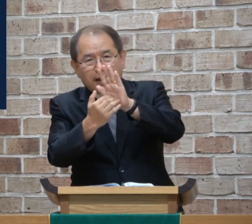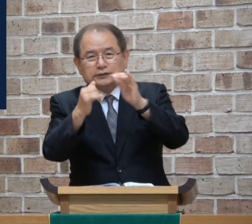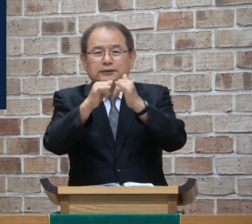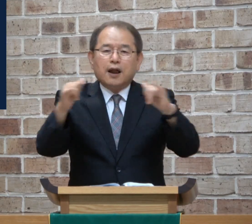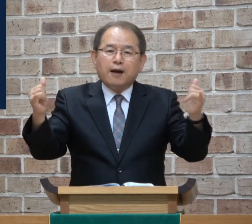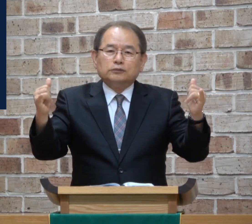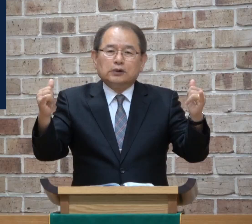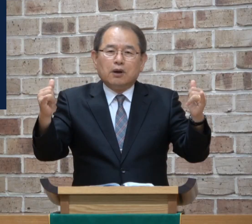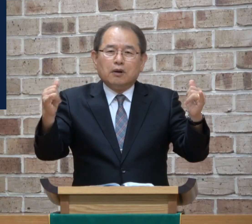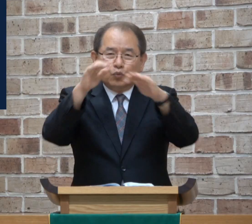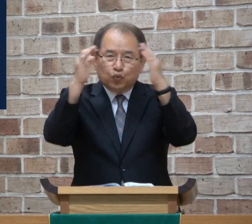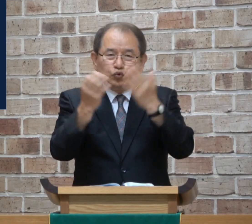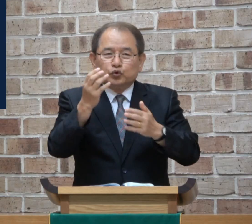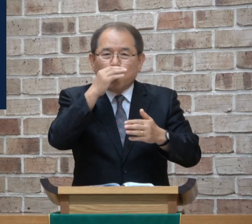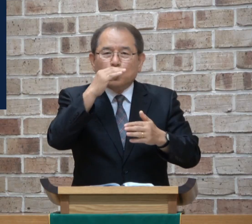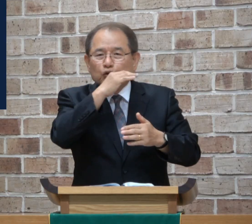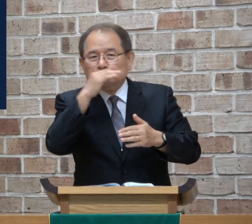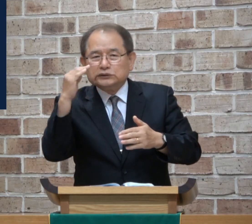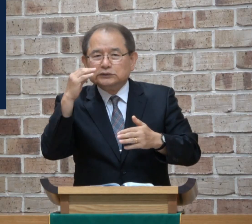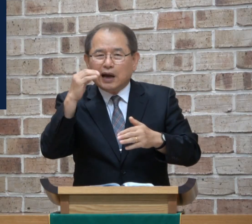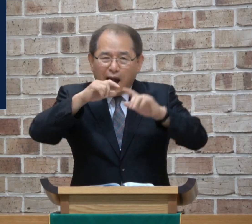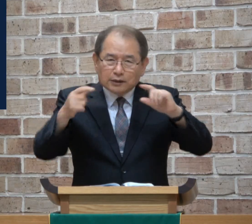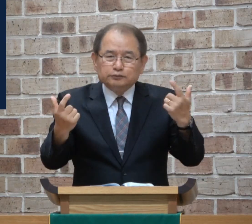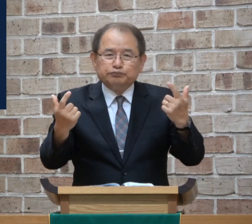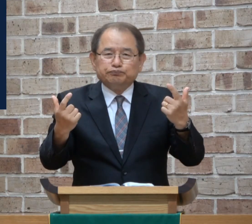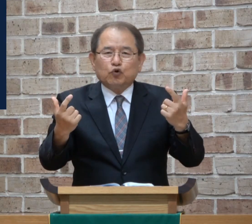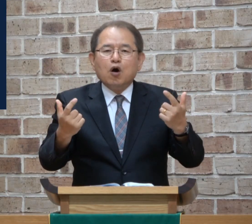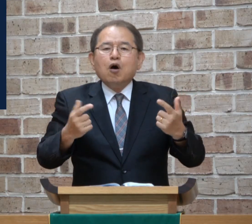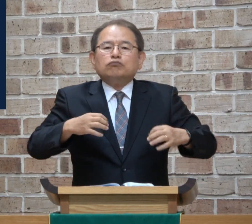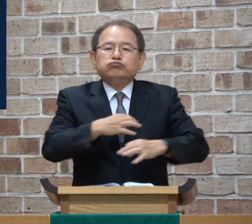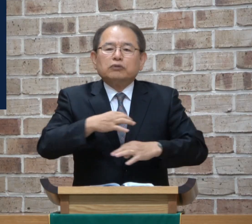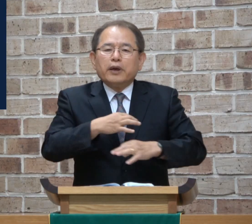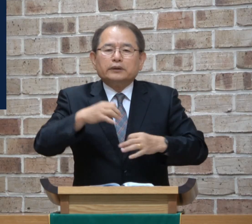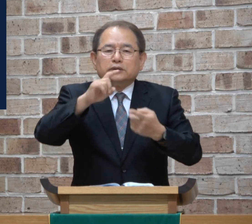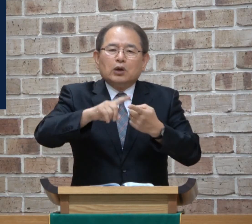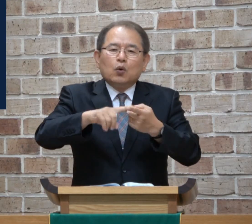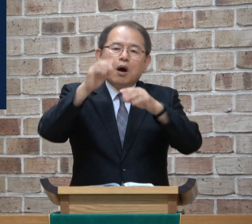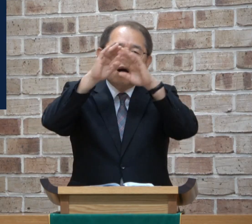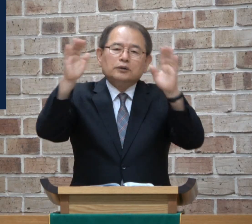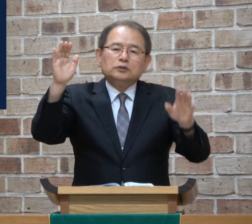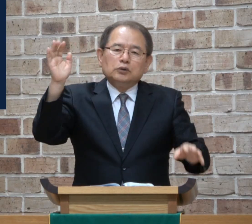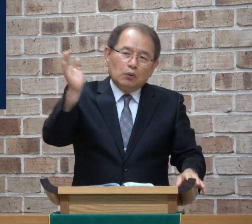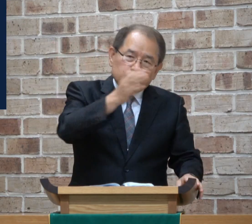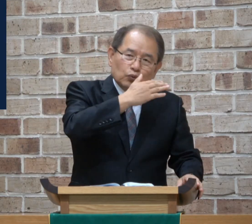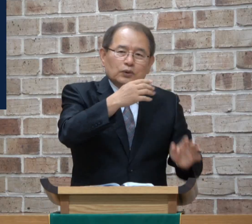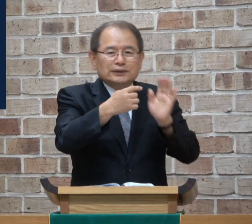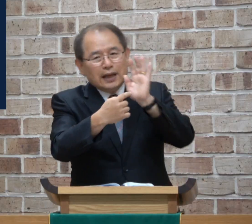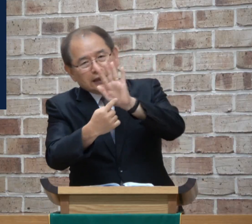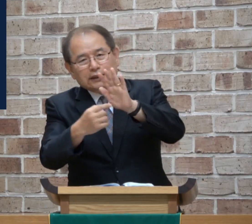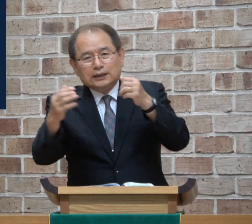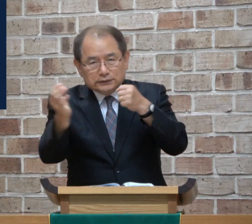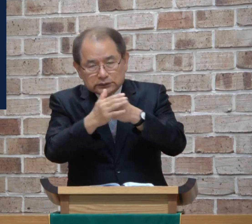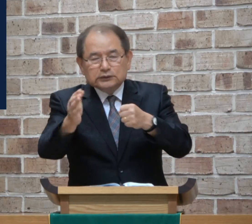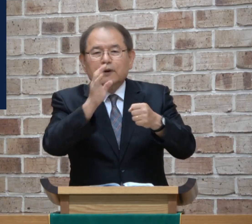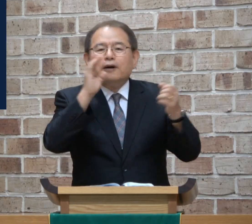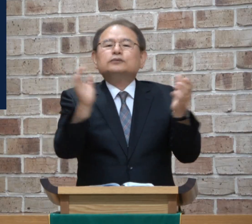불의의 진리를 막는 사람들의 모든 경건하지 않음과 불의에 대하여 하늘로부터 나타나나니.